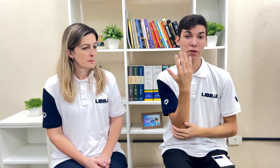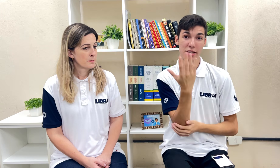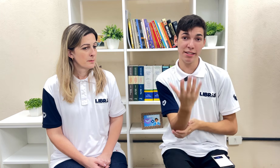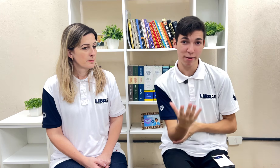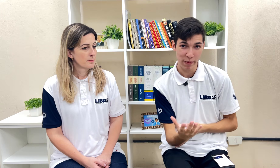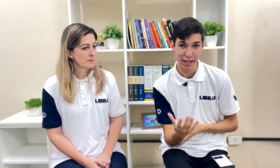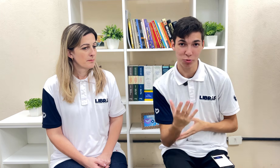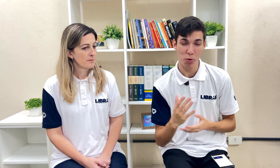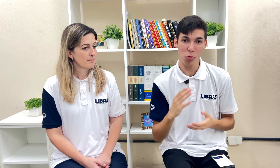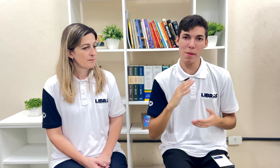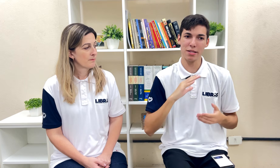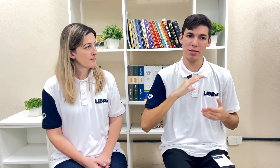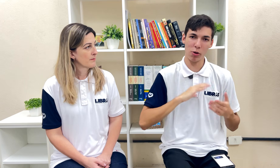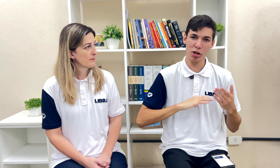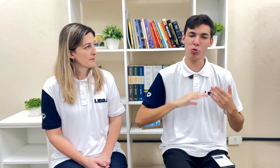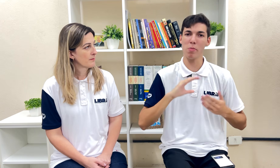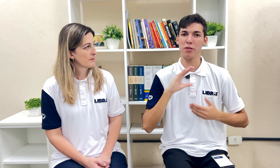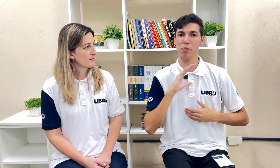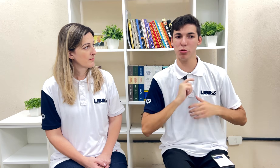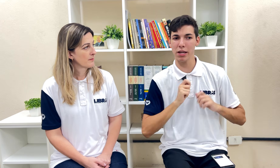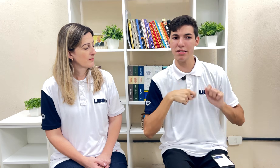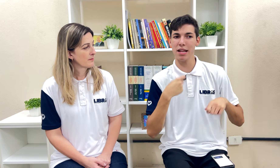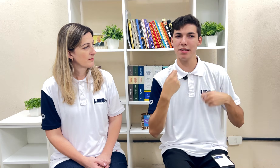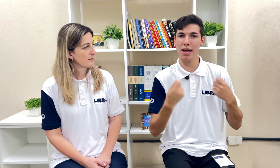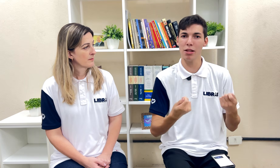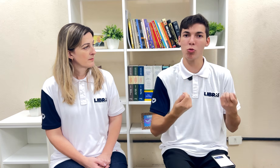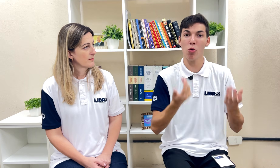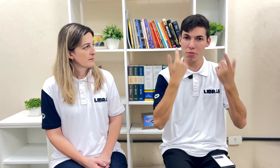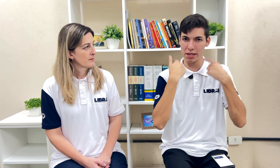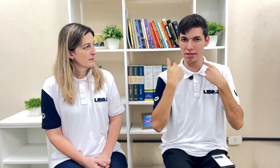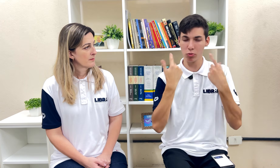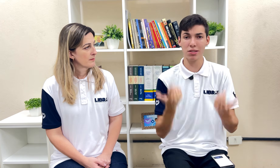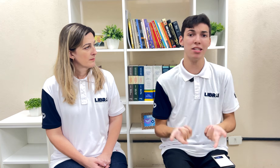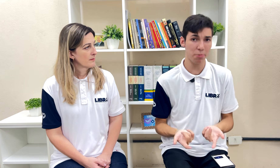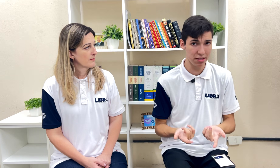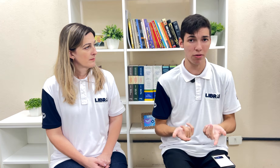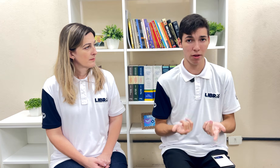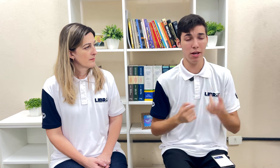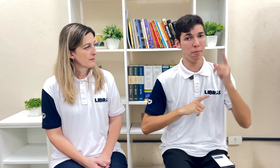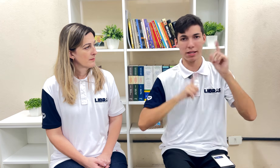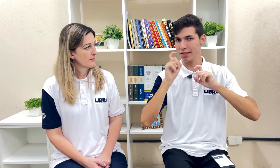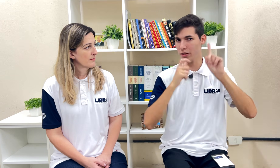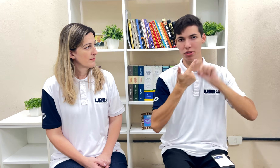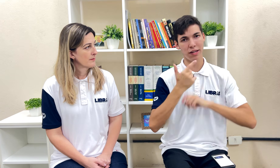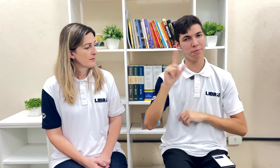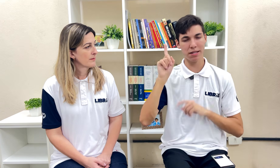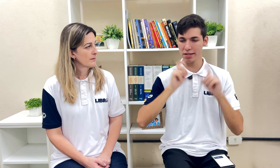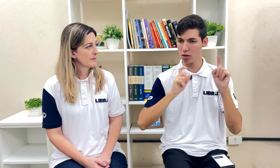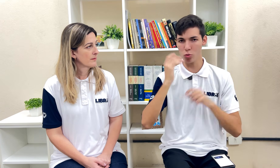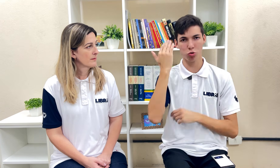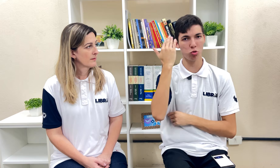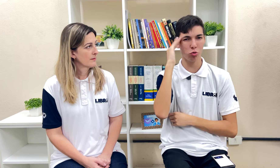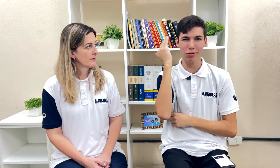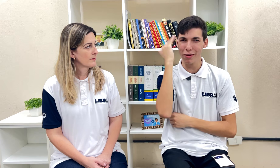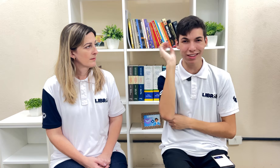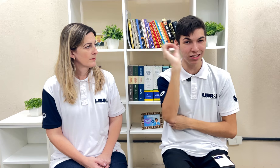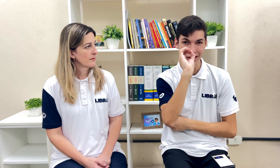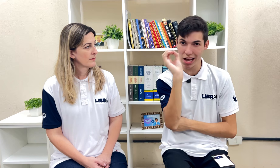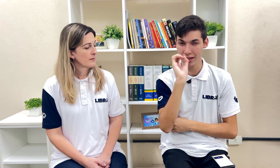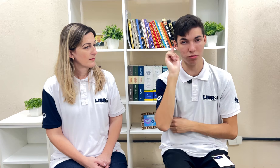você interprete um pouco mais, agora no começo, o português sinalizado com expressão do que sem expressão. Porque se não tiver expressão, o surdo não entende nada, o